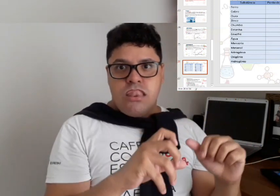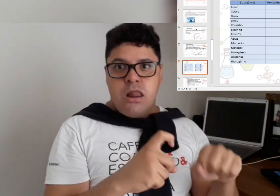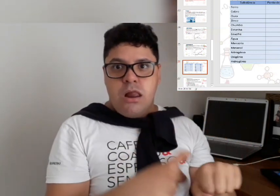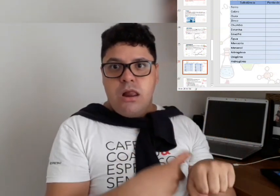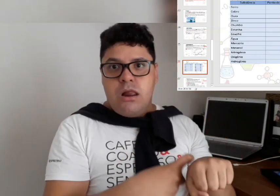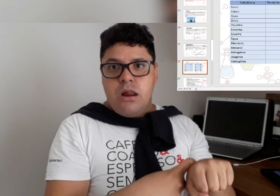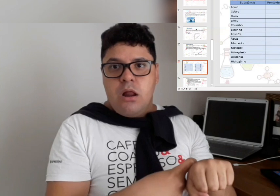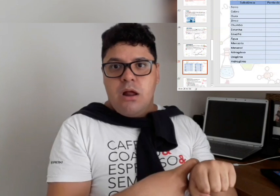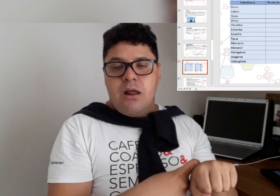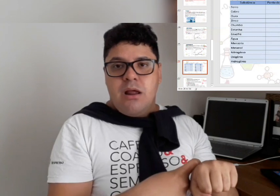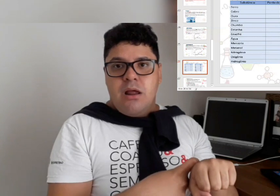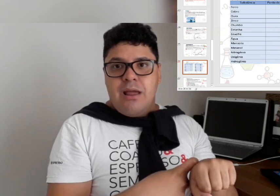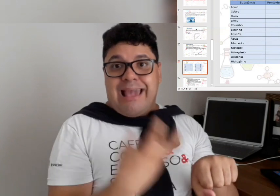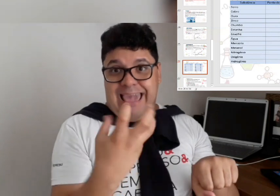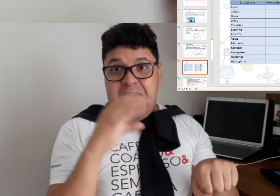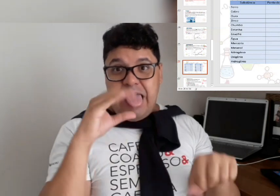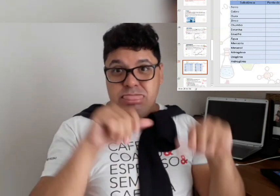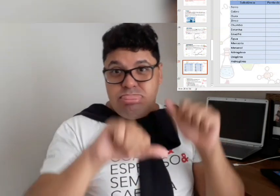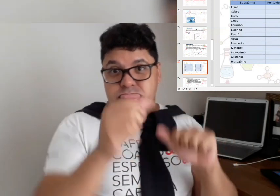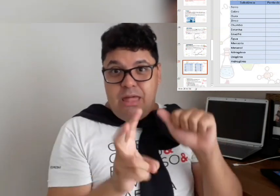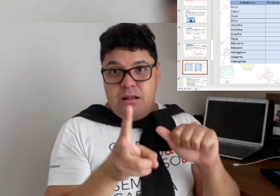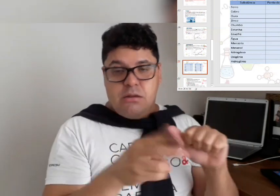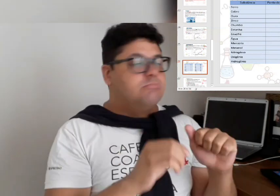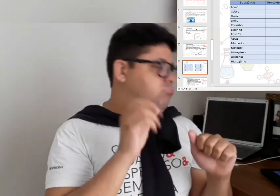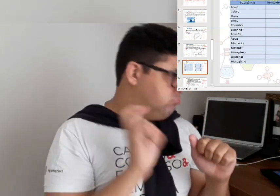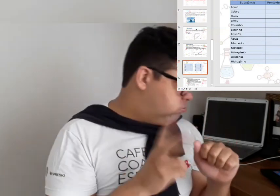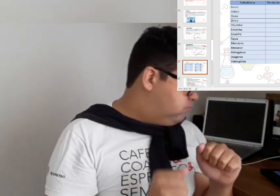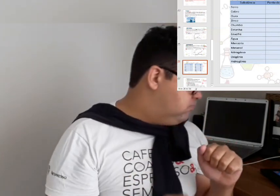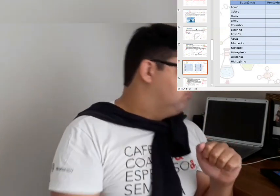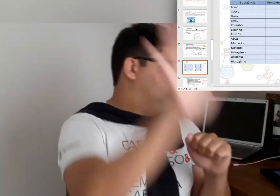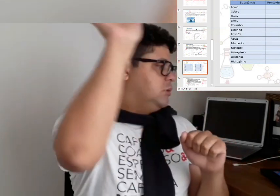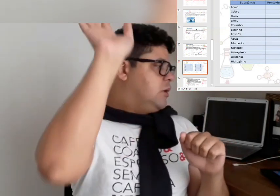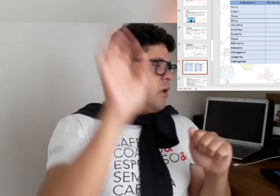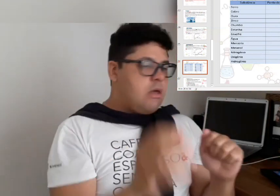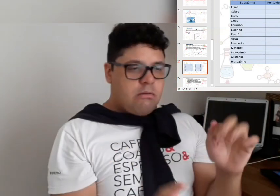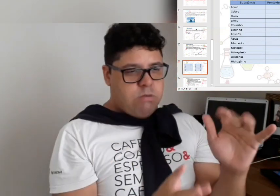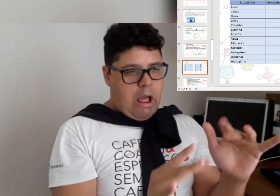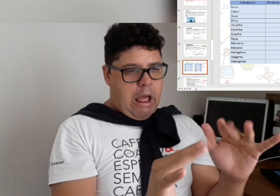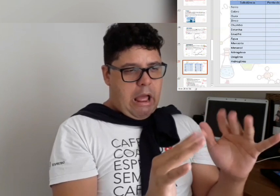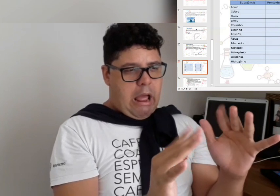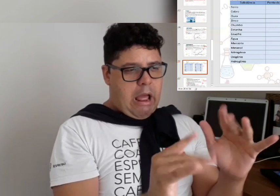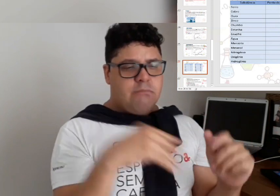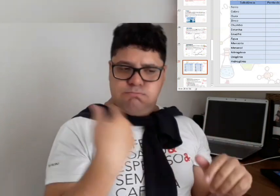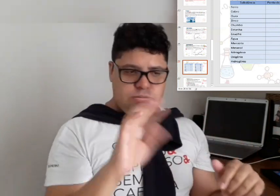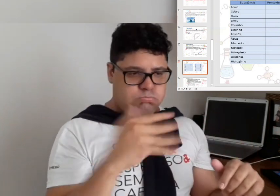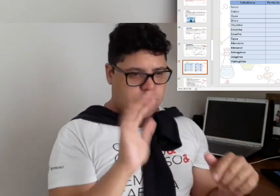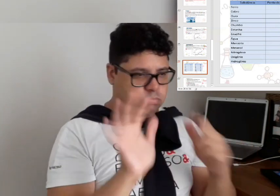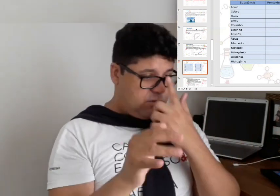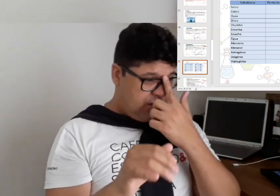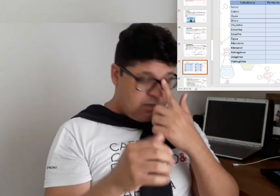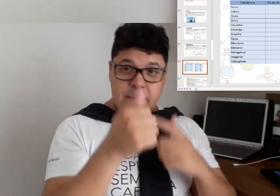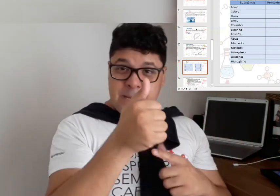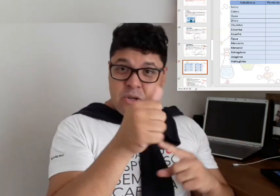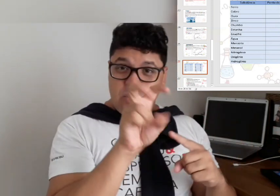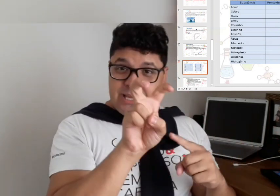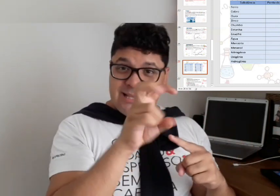vai estar no estado líquido. Você não liquefez? A fusão não é a passagem do estado sólido para o estado líquido? Então,